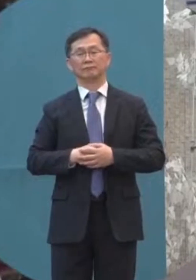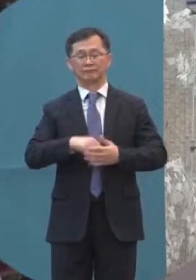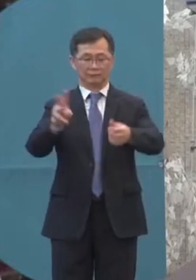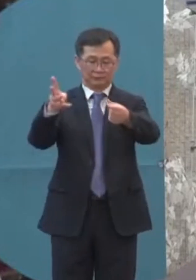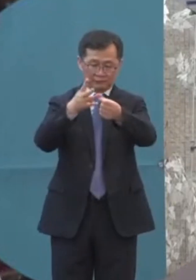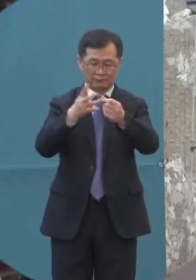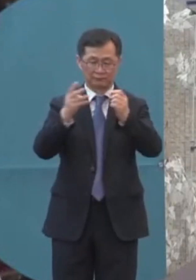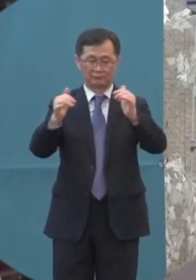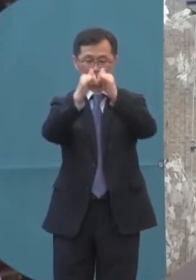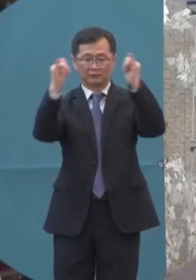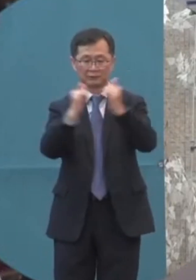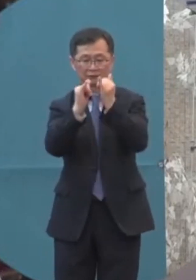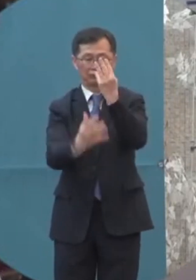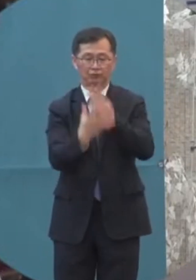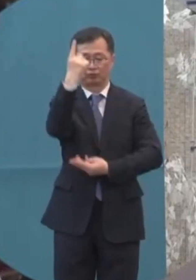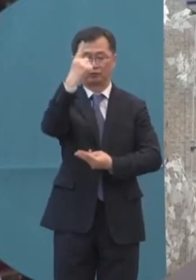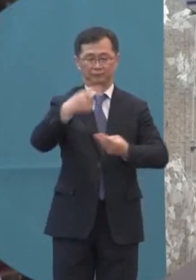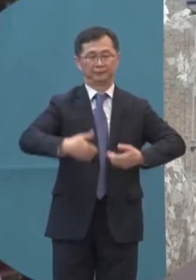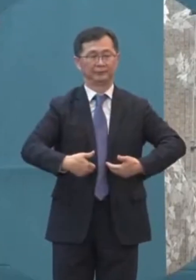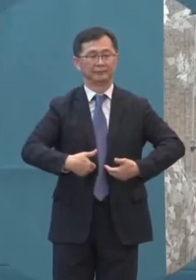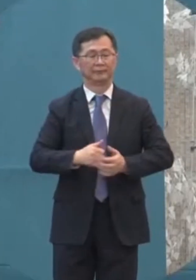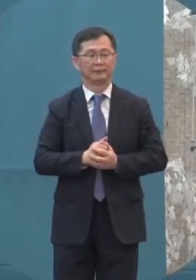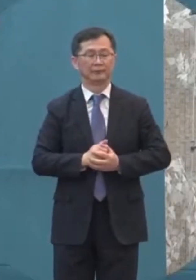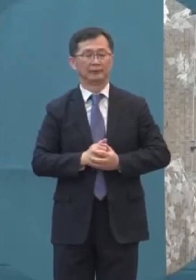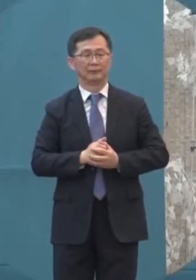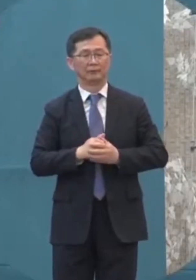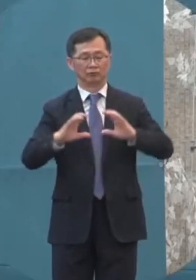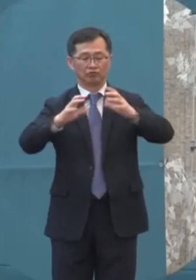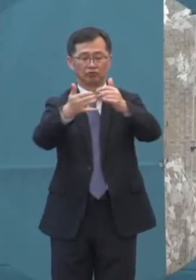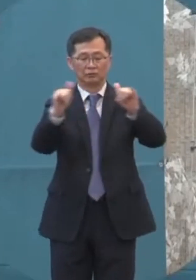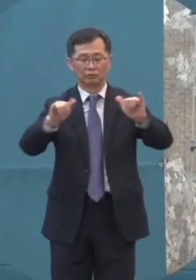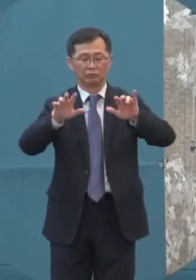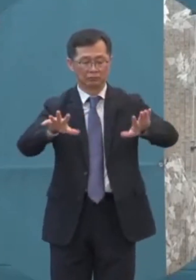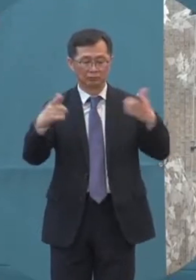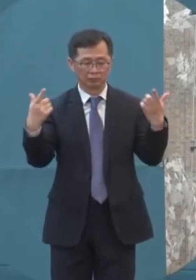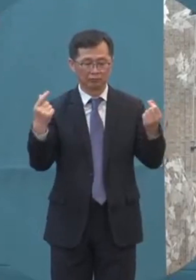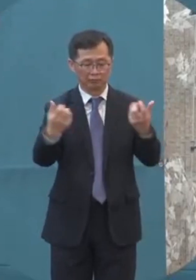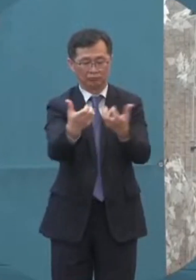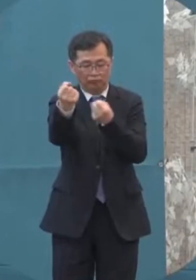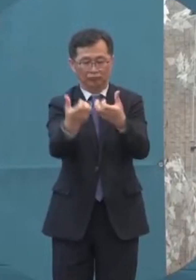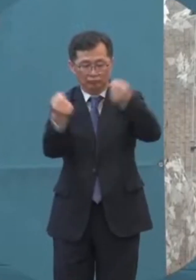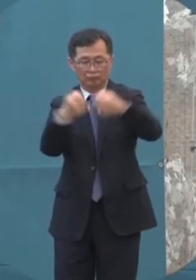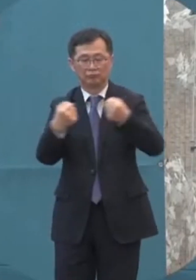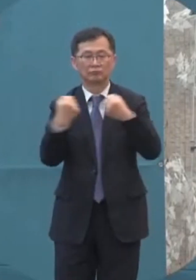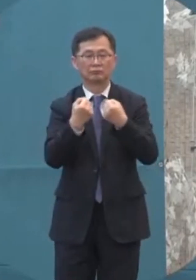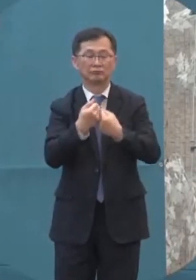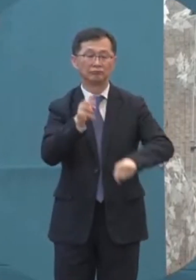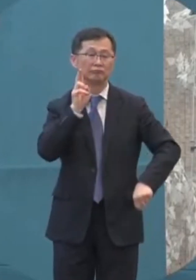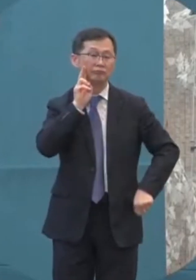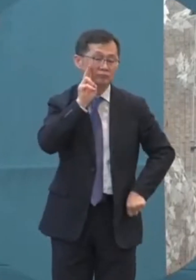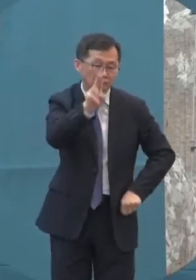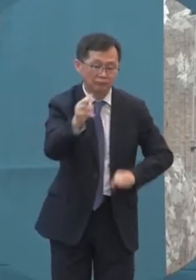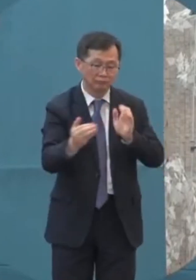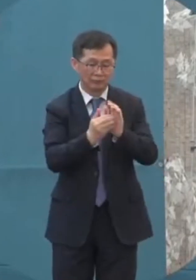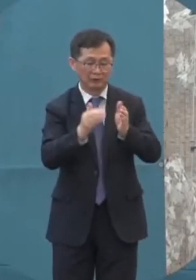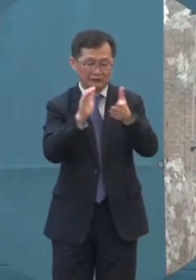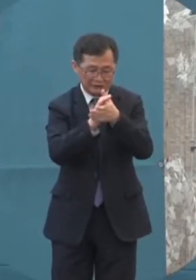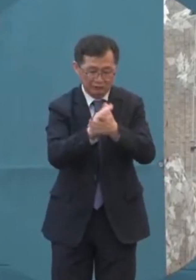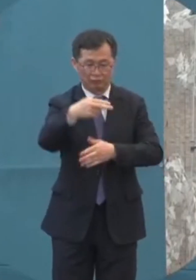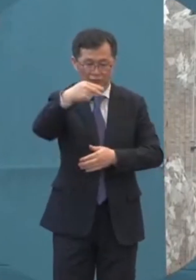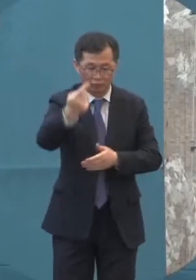셋째는 사회통합입니다. 국민이 이렇게 분열될 수가 없습니다. 친구도